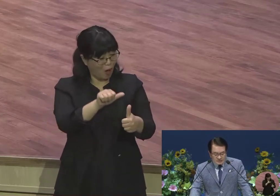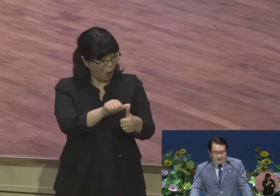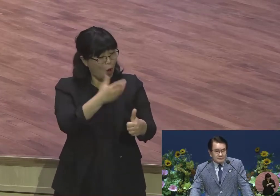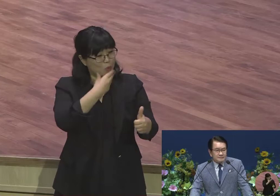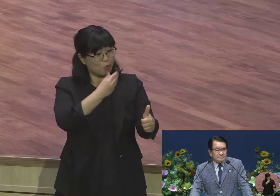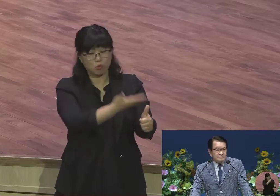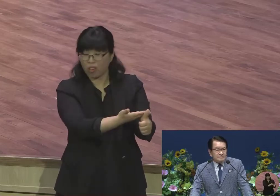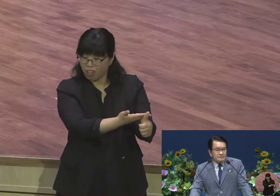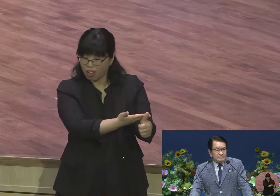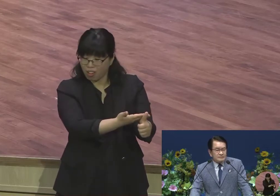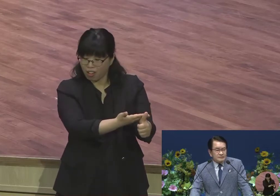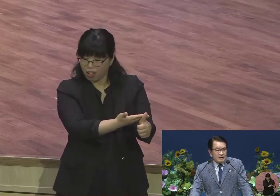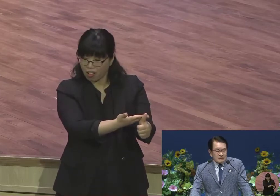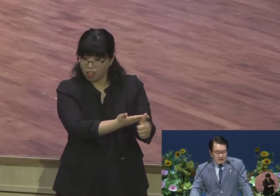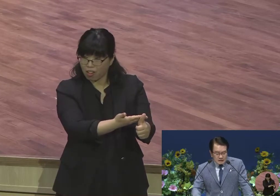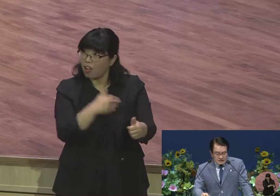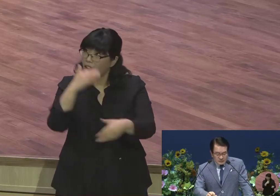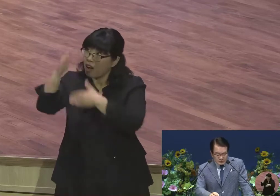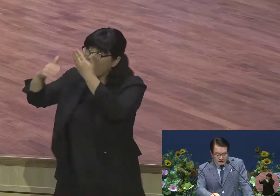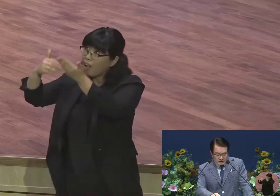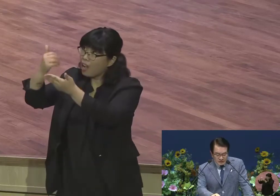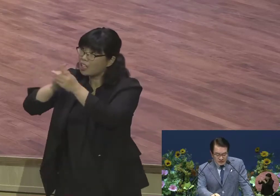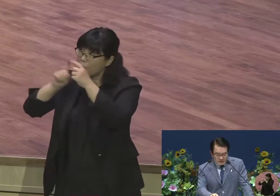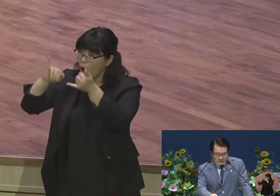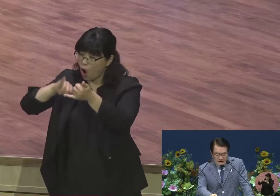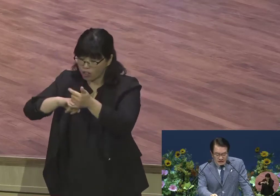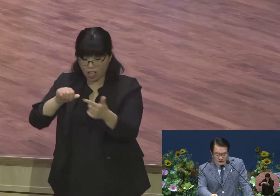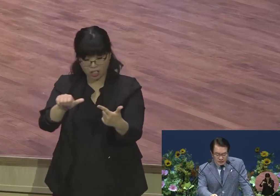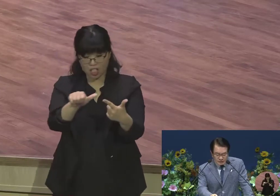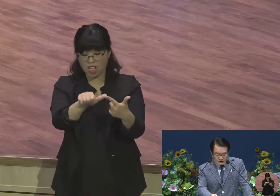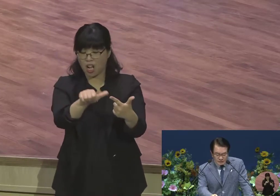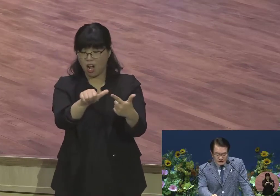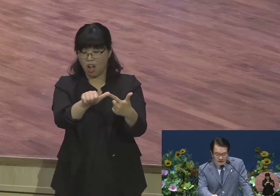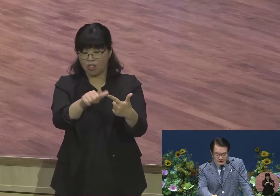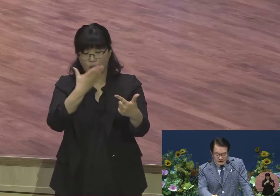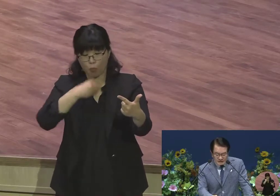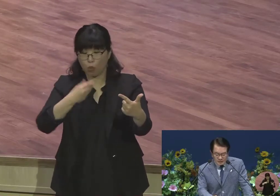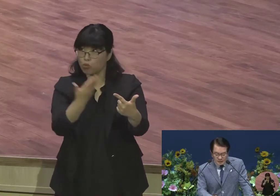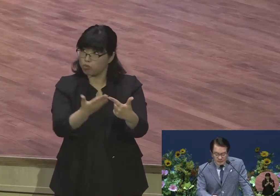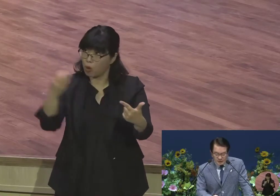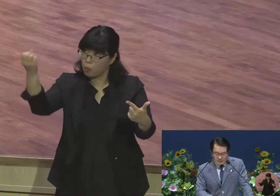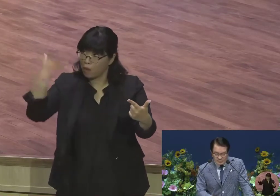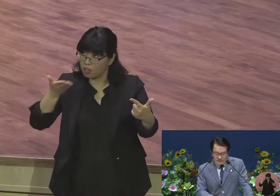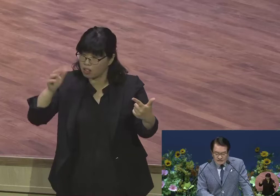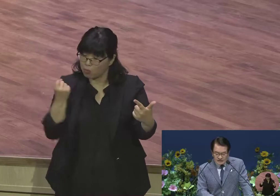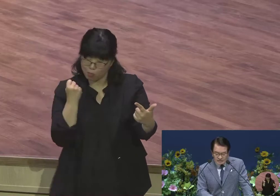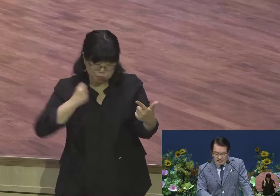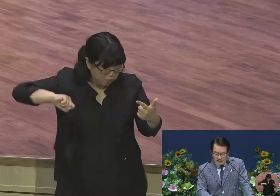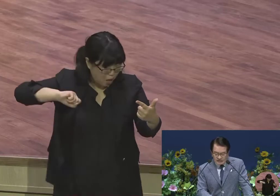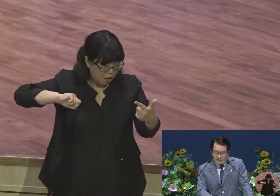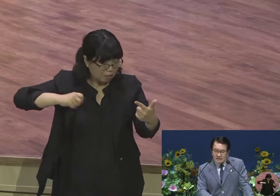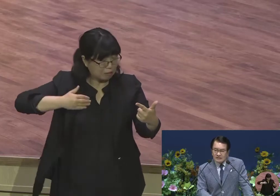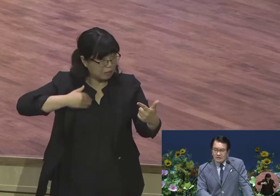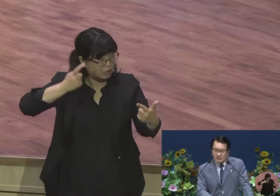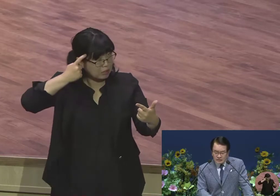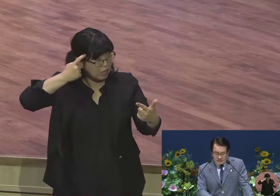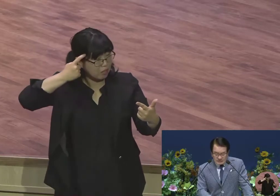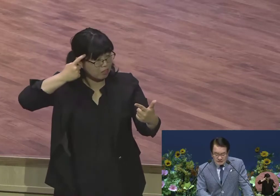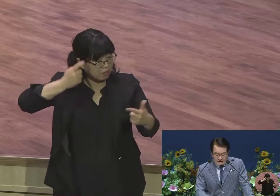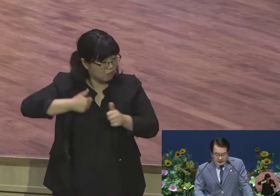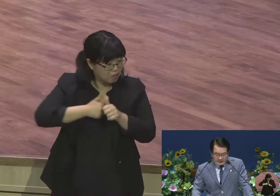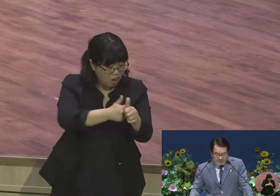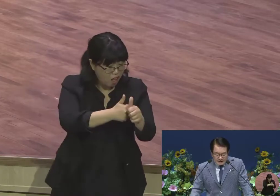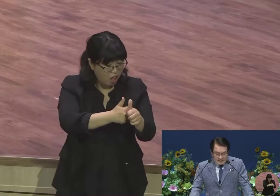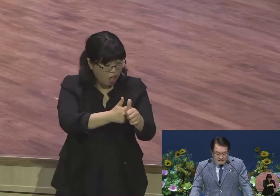함께 얻어먹었다고 자 어찌 보면 이런 이삭의 모습을 에스가 보고 배운 것이라고 생각이 들지요